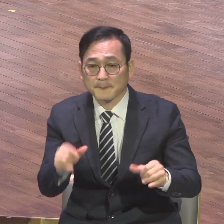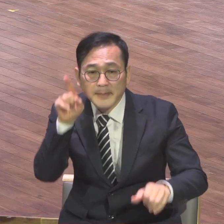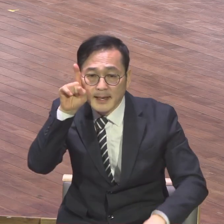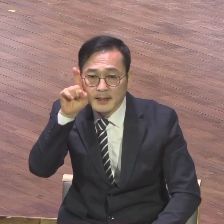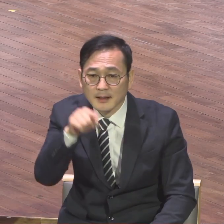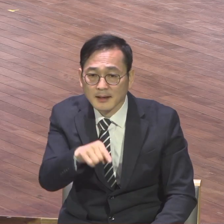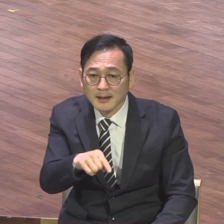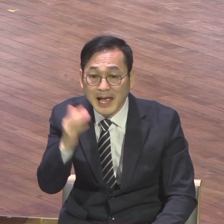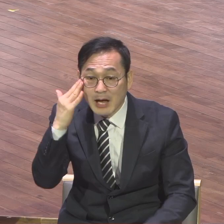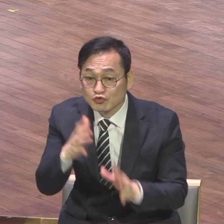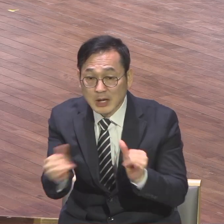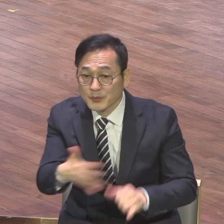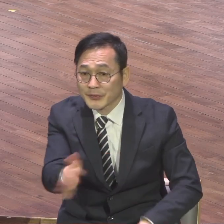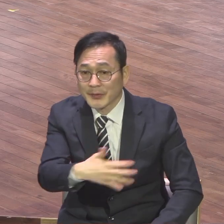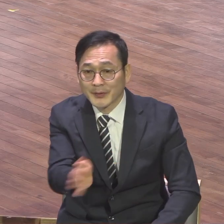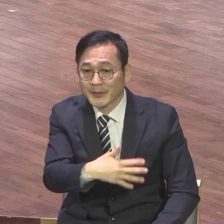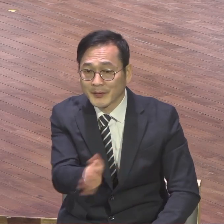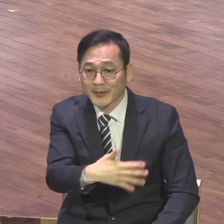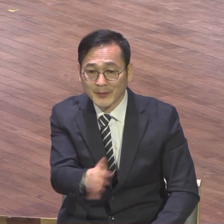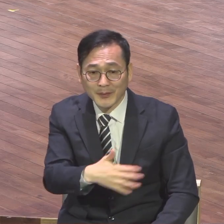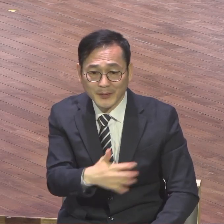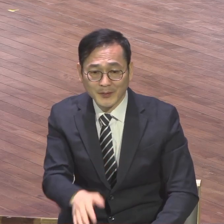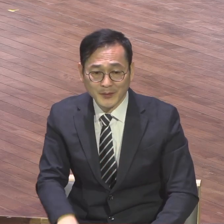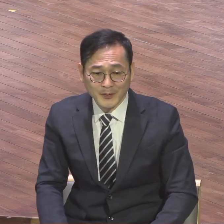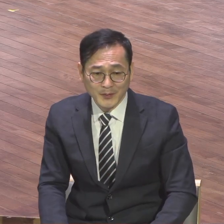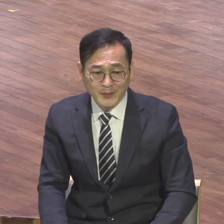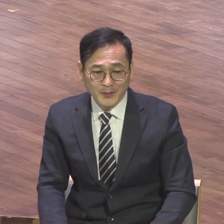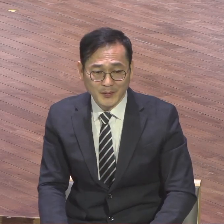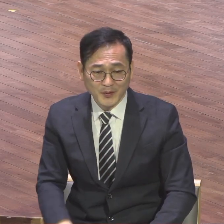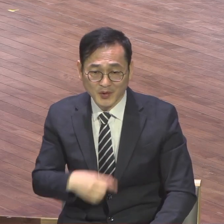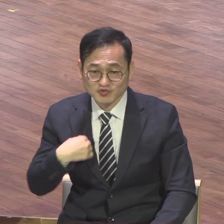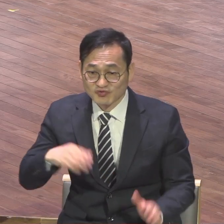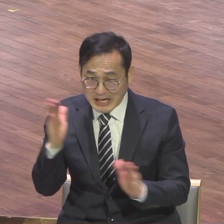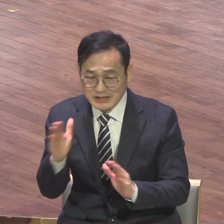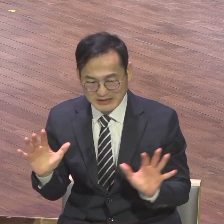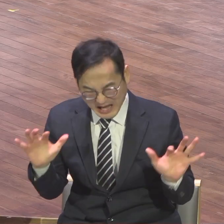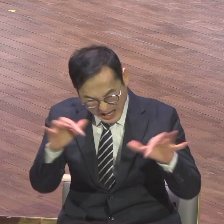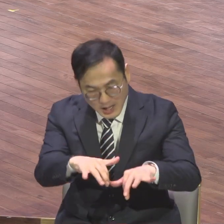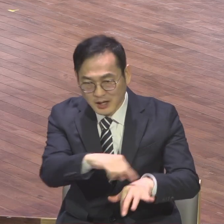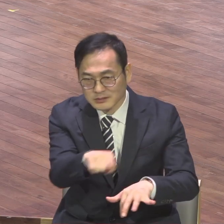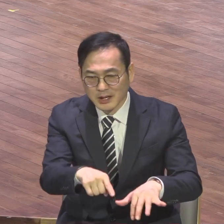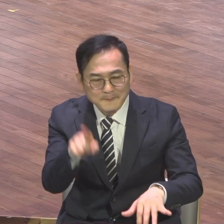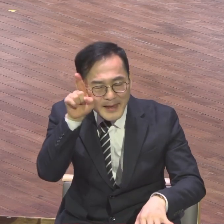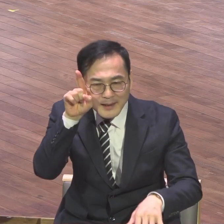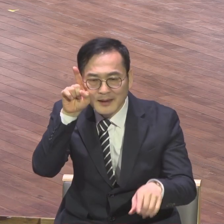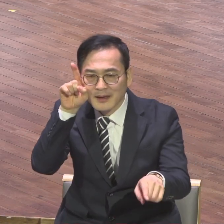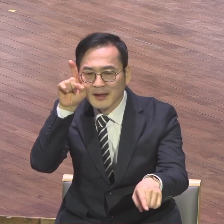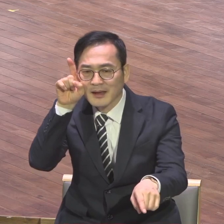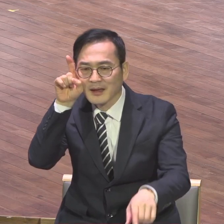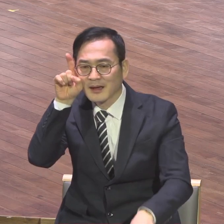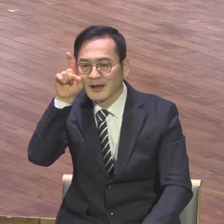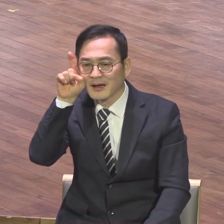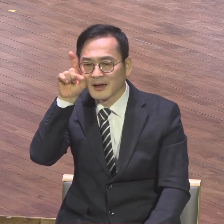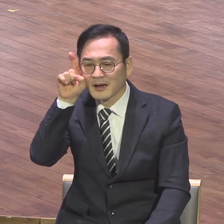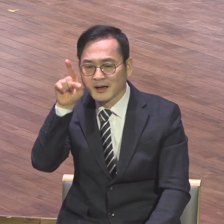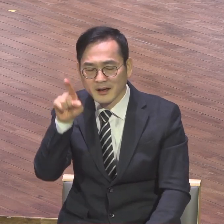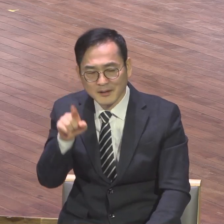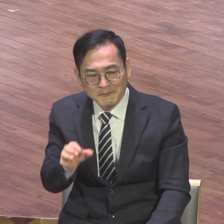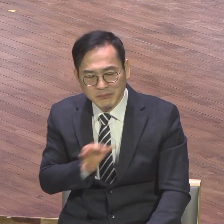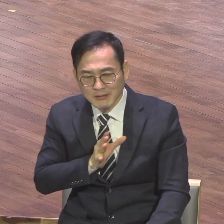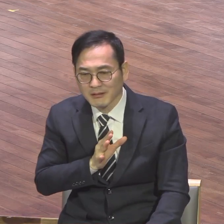한국 역사상 처음 있는 중국생들 싹 다 전교생이 한 학년이 다